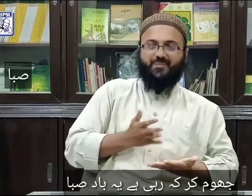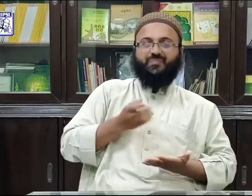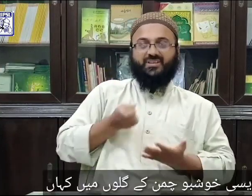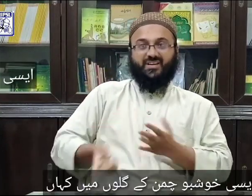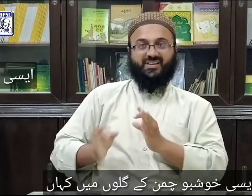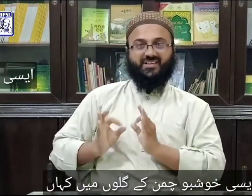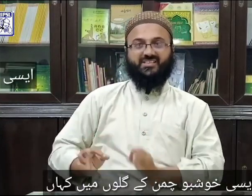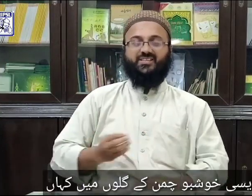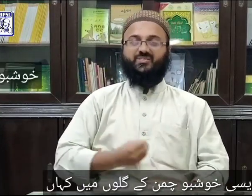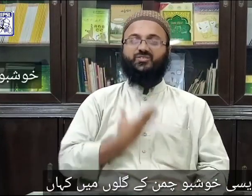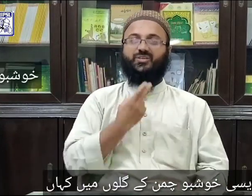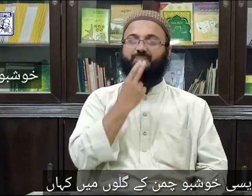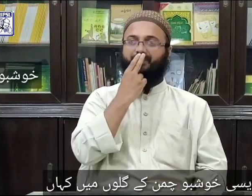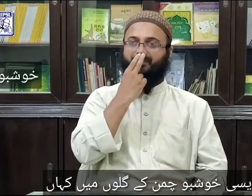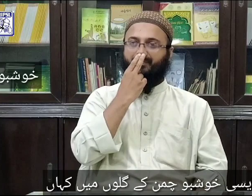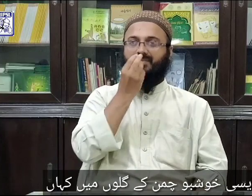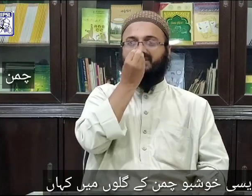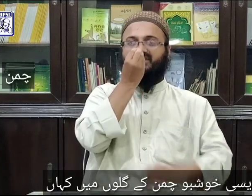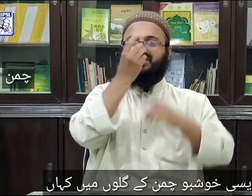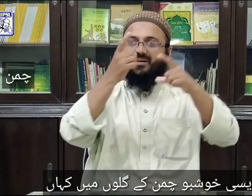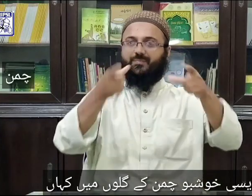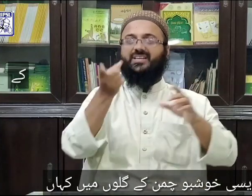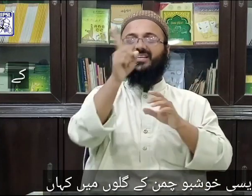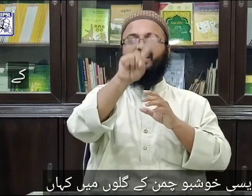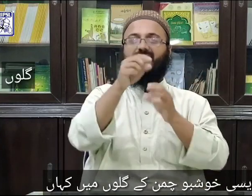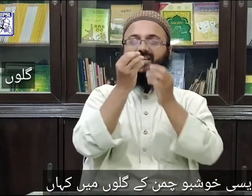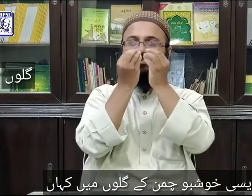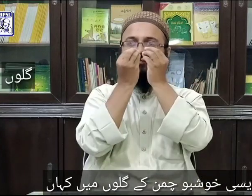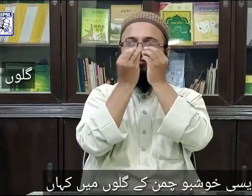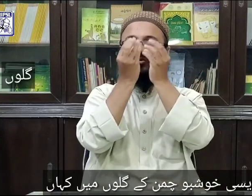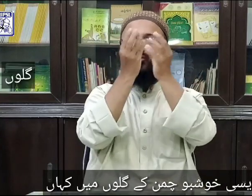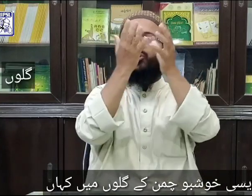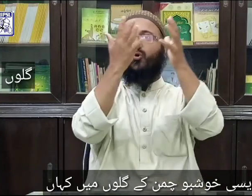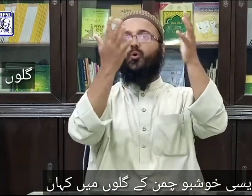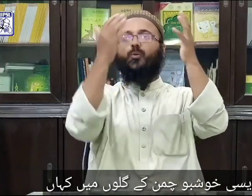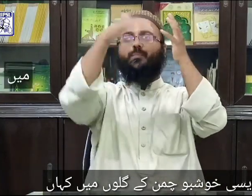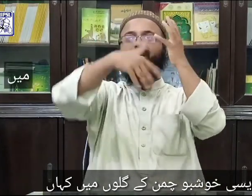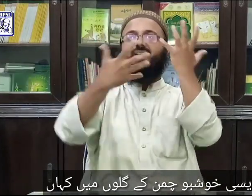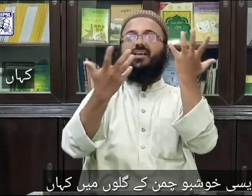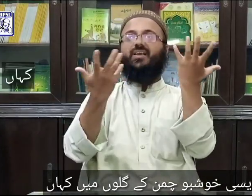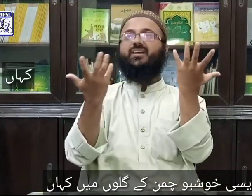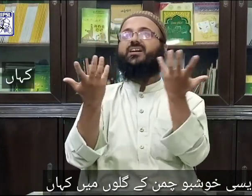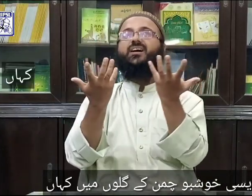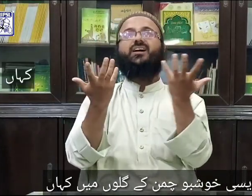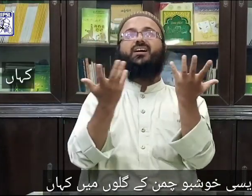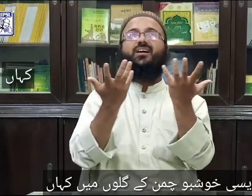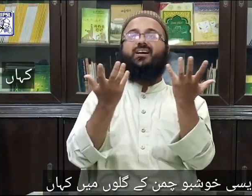ایسی خوشبو چمن کے گلوں میں کہا